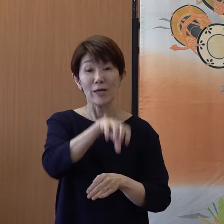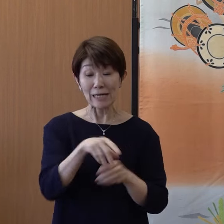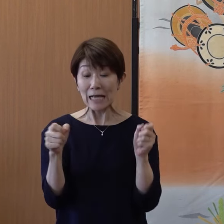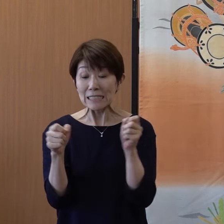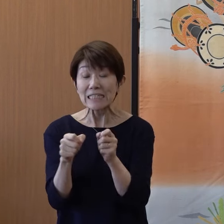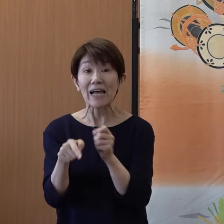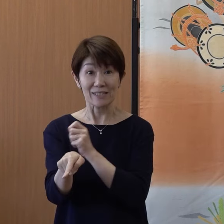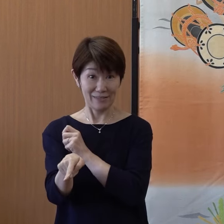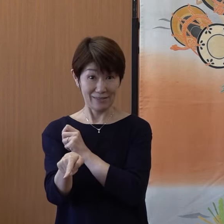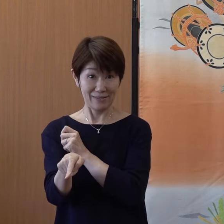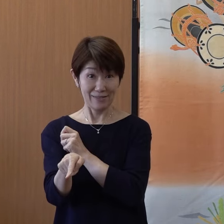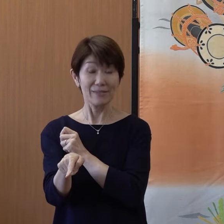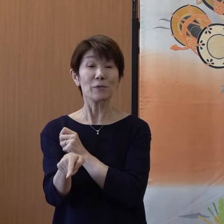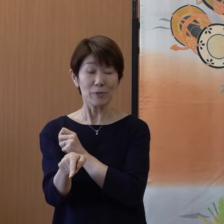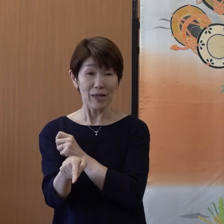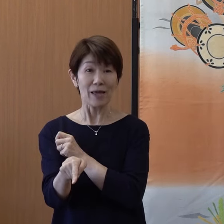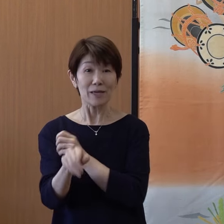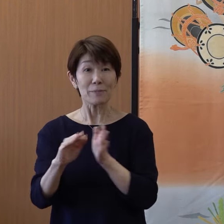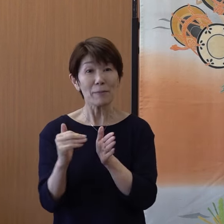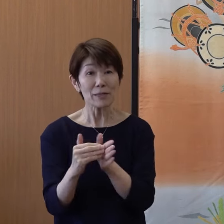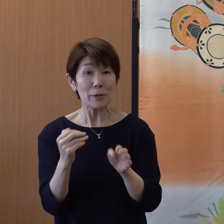難の生活環境に